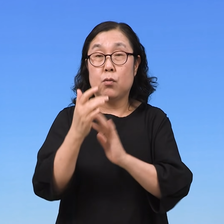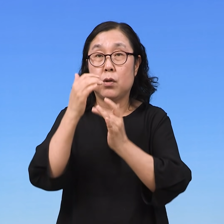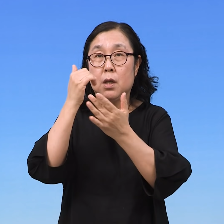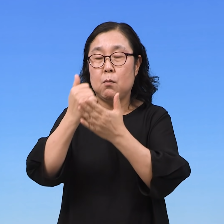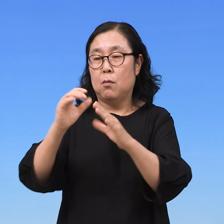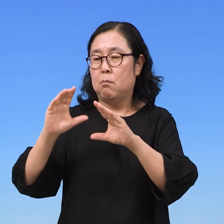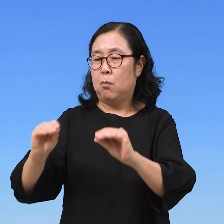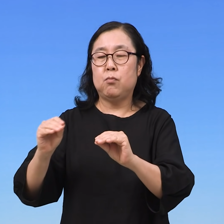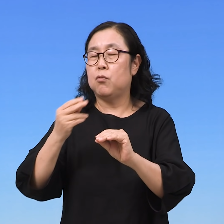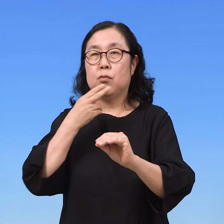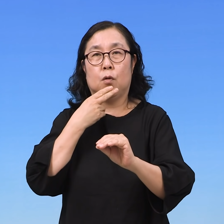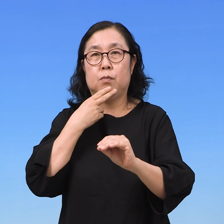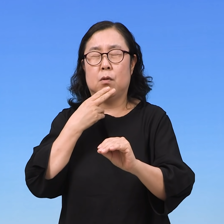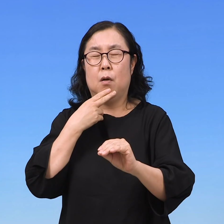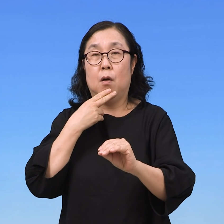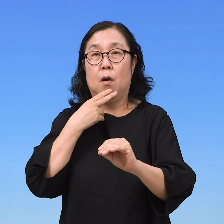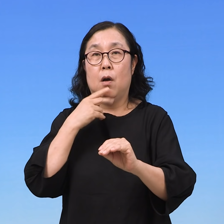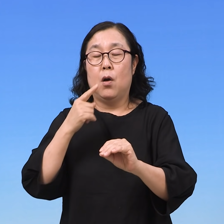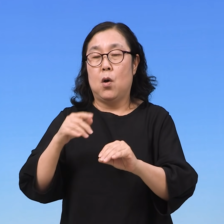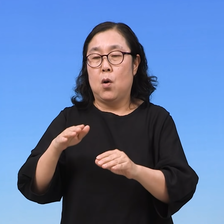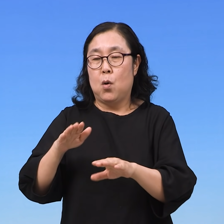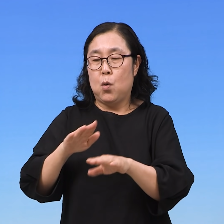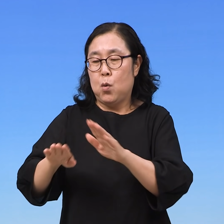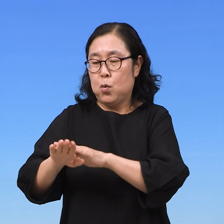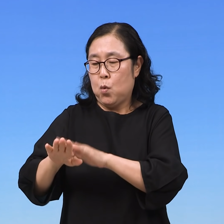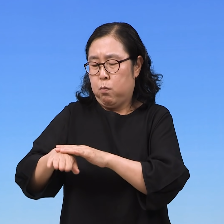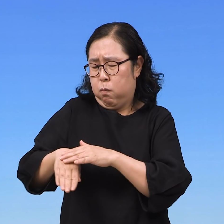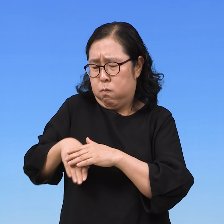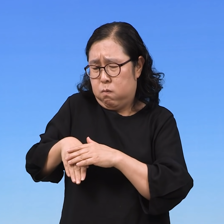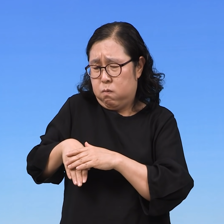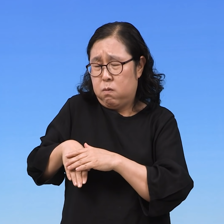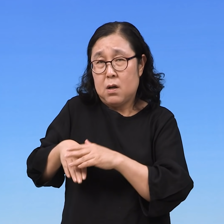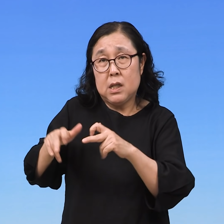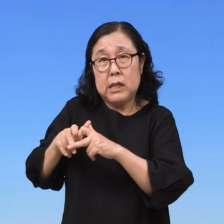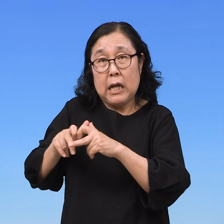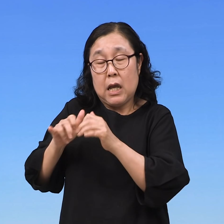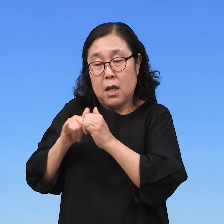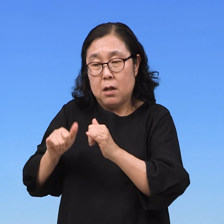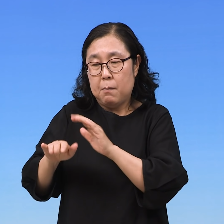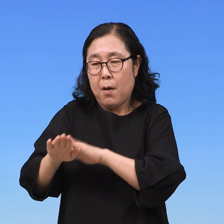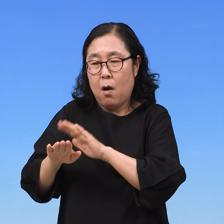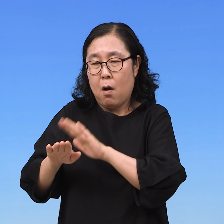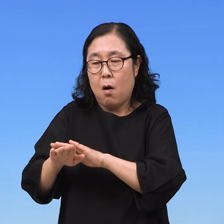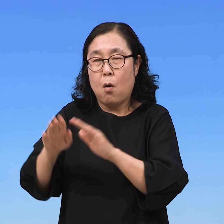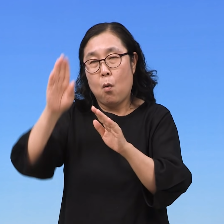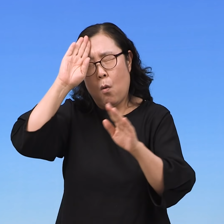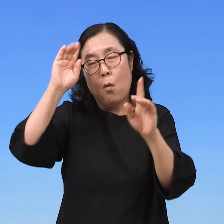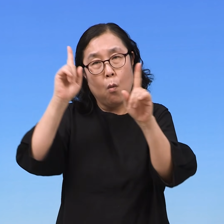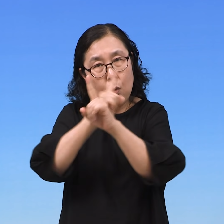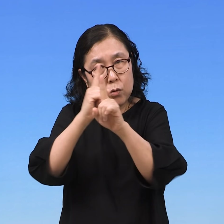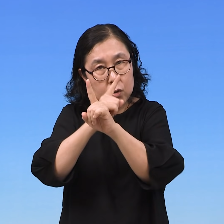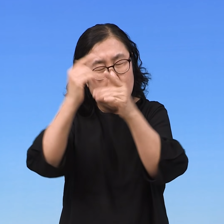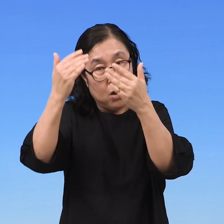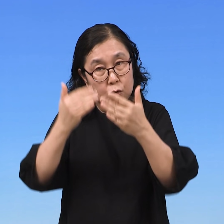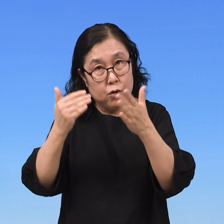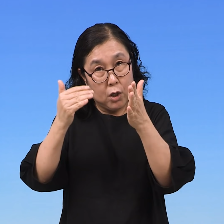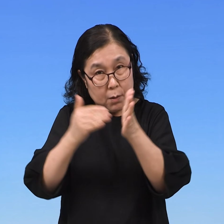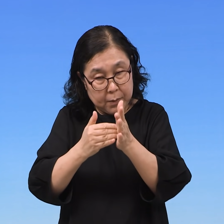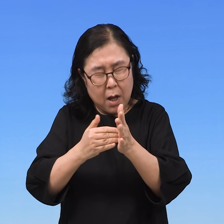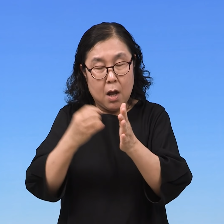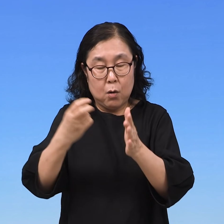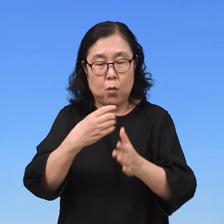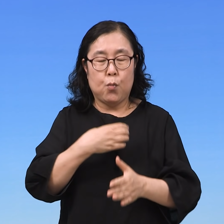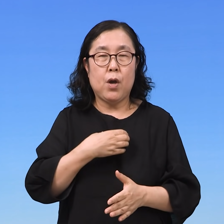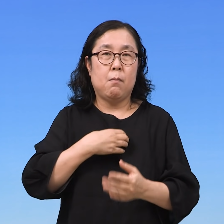그런데 예수님은 그 위기의 상황에서 손 마른 장애인을 고쳐주신다는 겁니다. 그리고는 그것